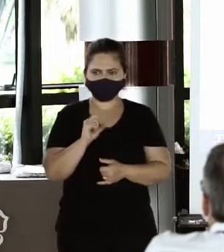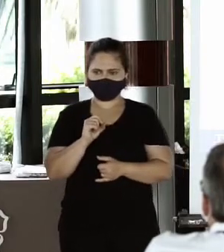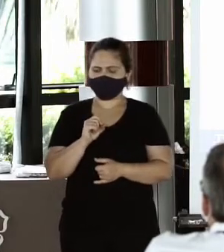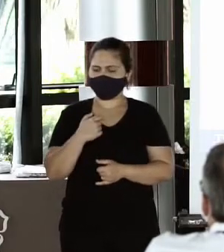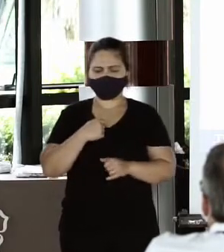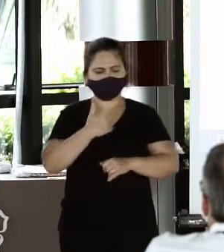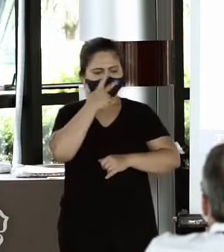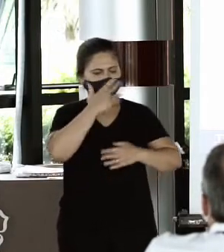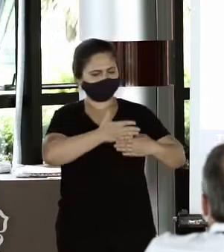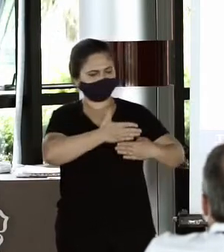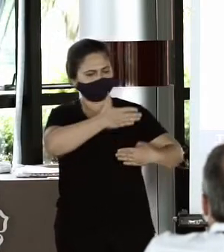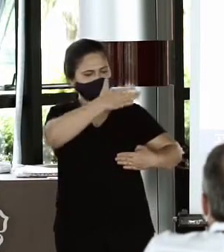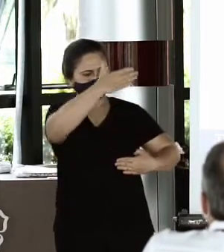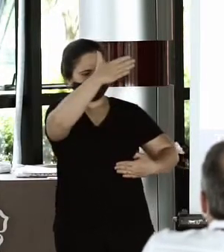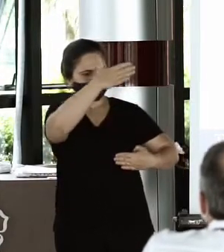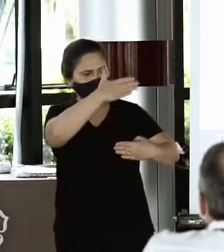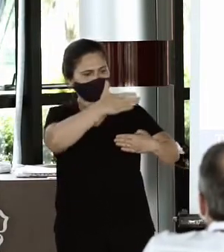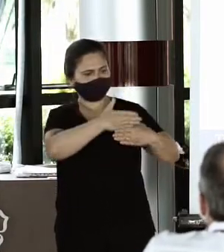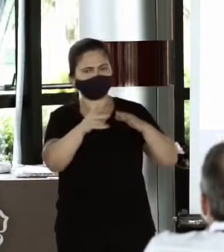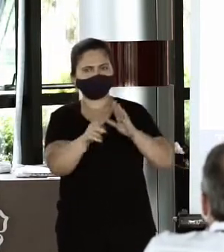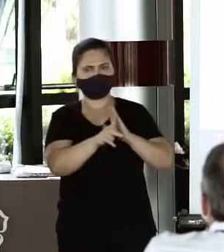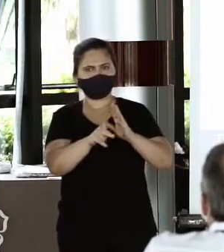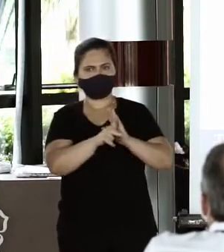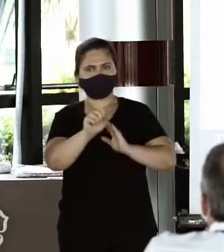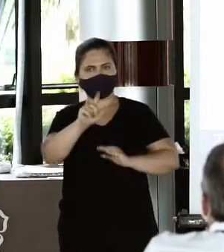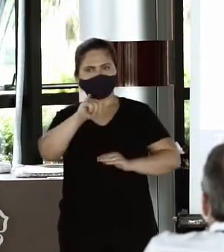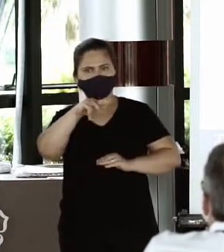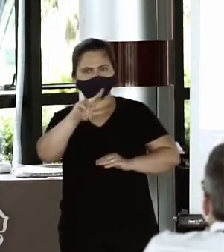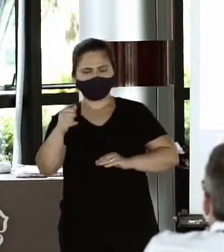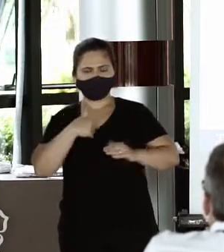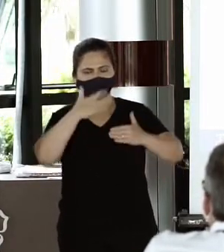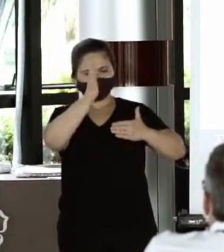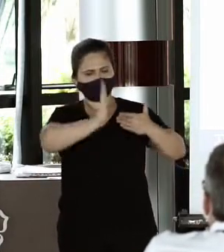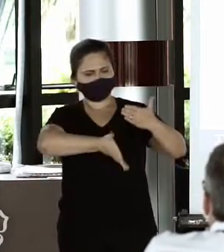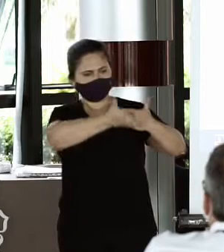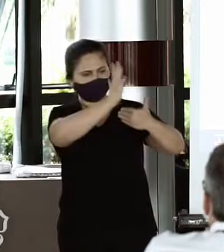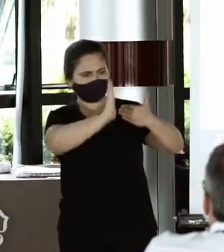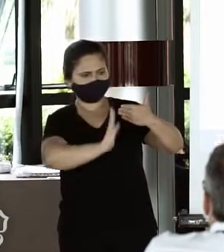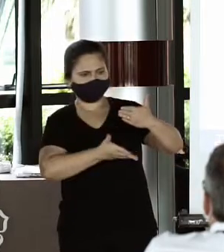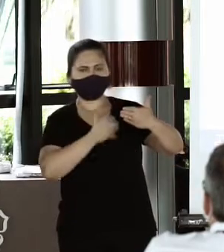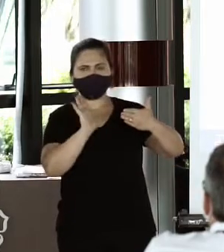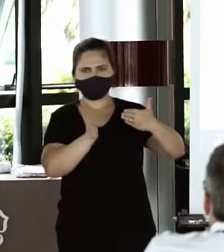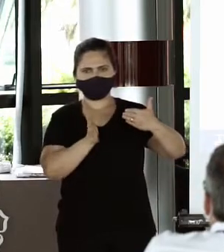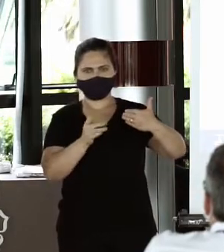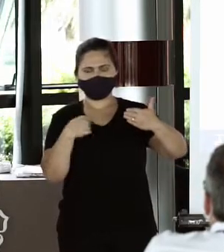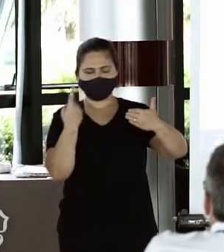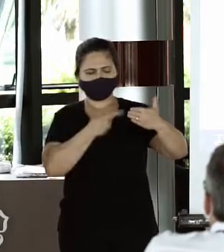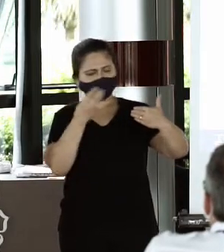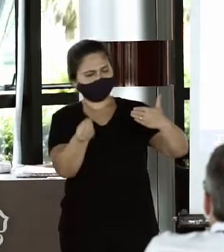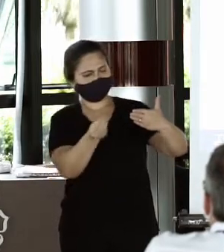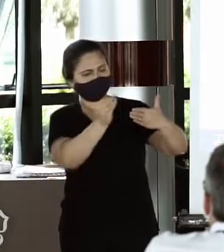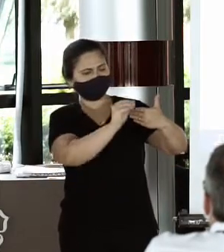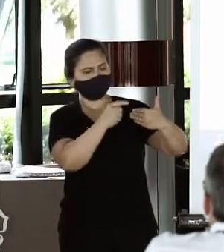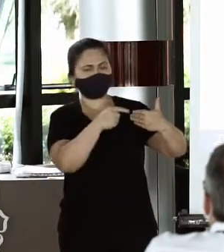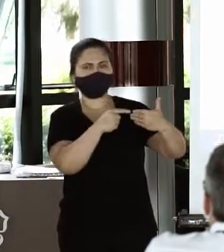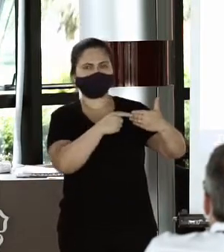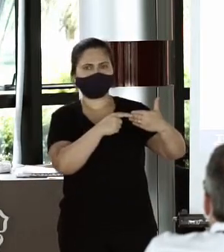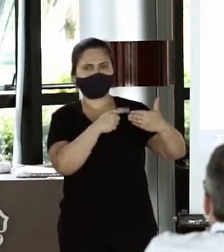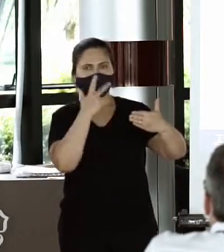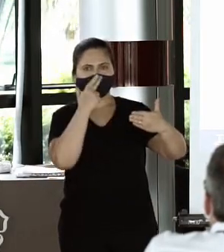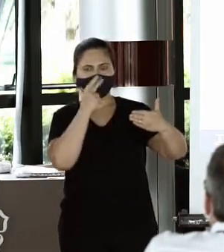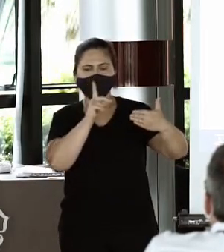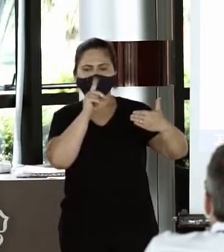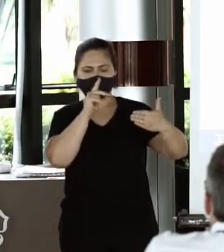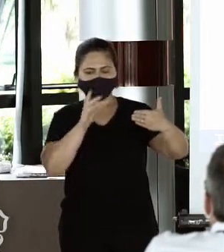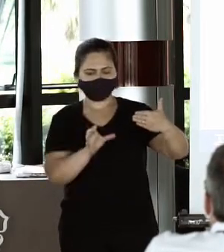isso aqui é uma parede de alvenaria, que está rebocada, então com argamassa, e a gente colocou aqui uma vasilha